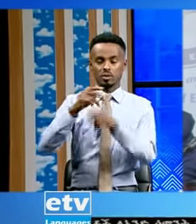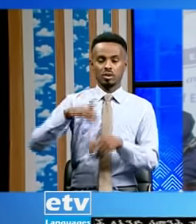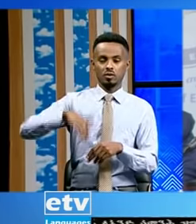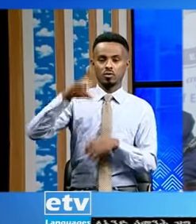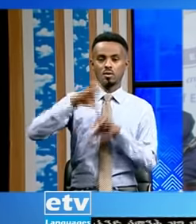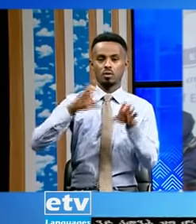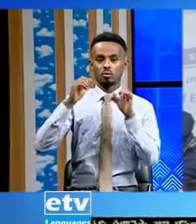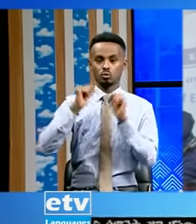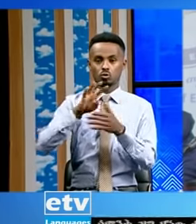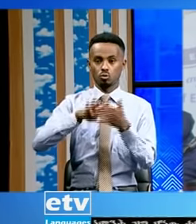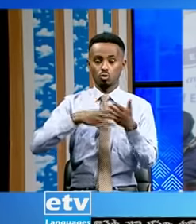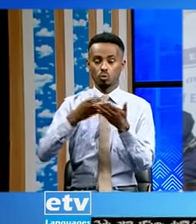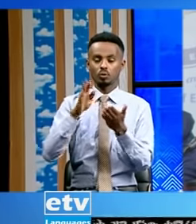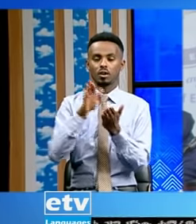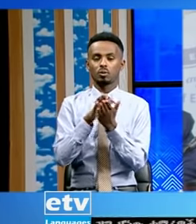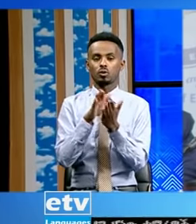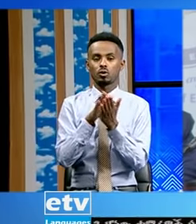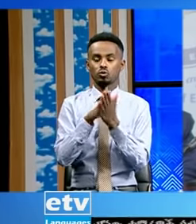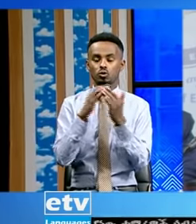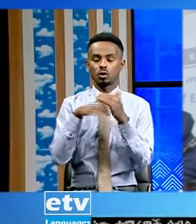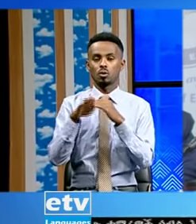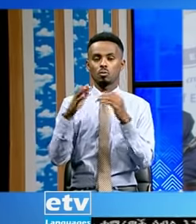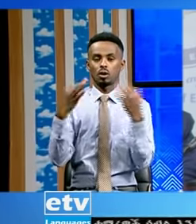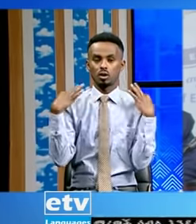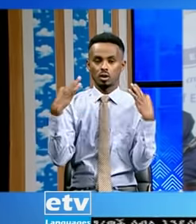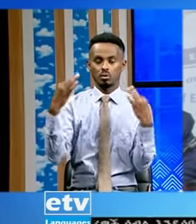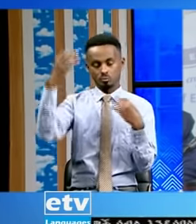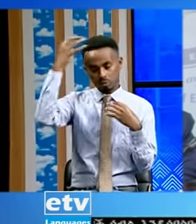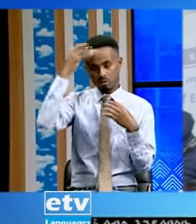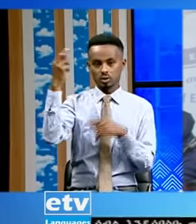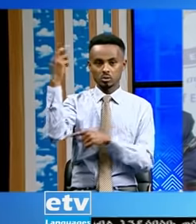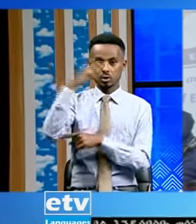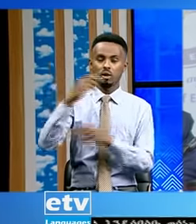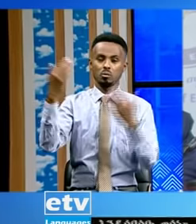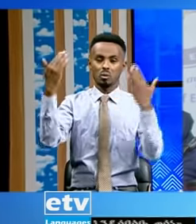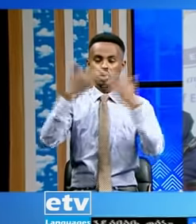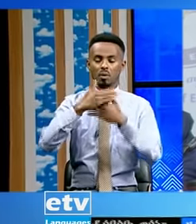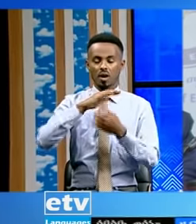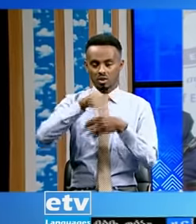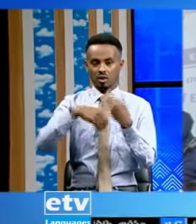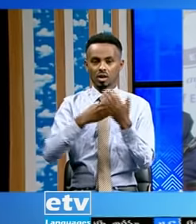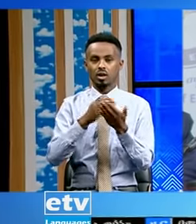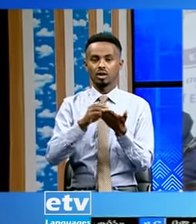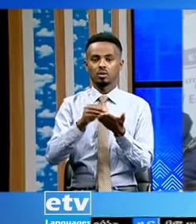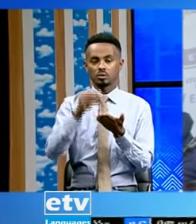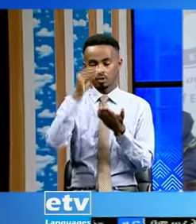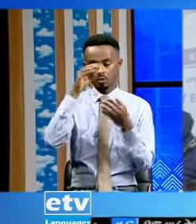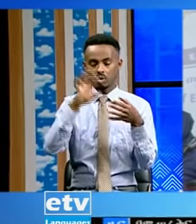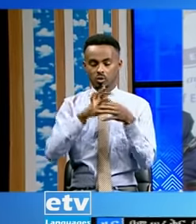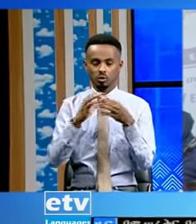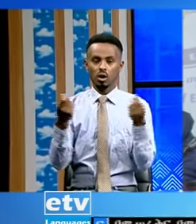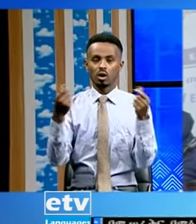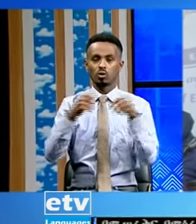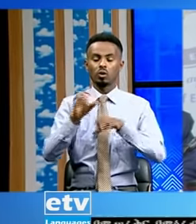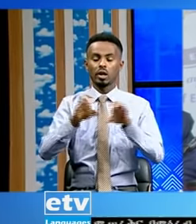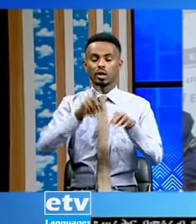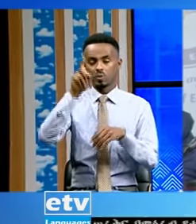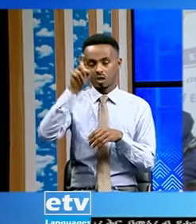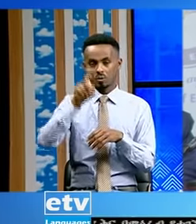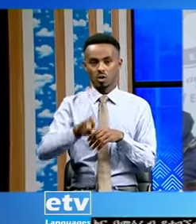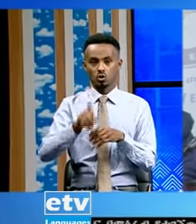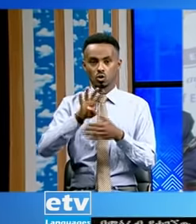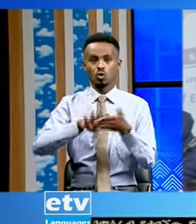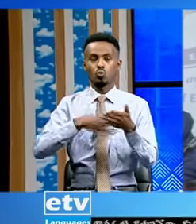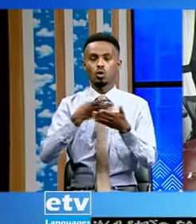የሚችሉ ፕሮግራሞች በየትምህርት ቤቱ በግል በመንግስት በቀን በማታ አጠቃላይ ትምህርት ማህበረሰቡ አስተዋጽኦ ሊያደርግባቸው